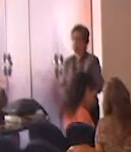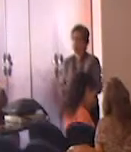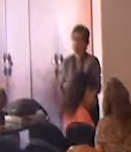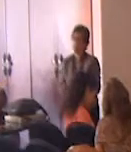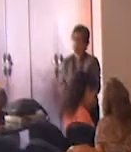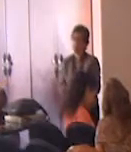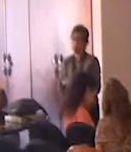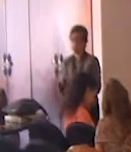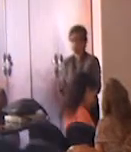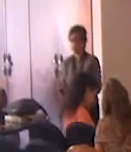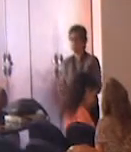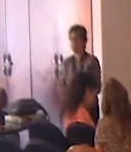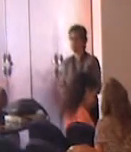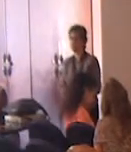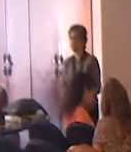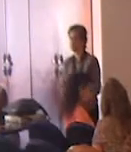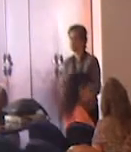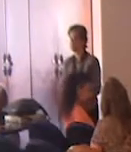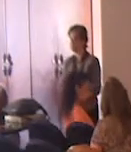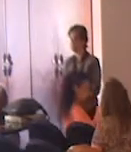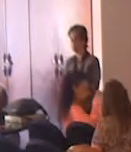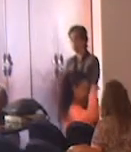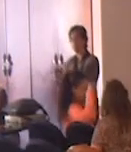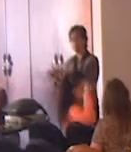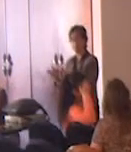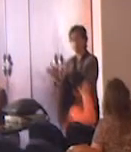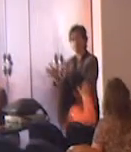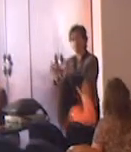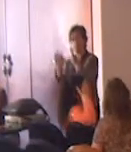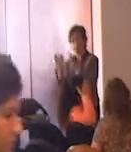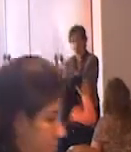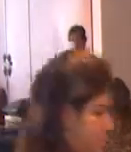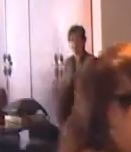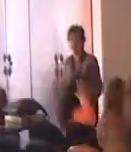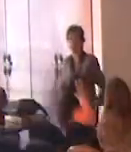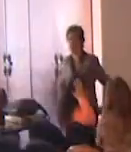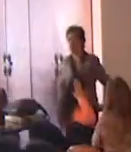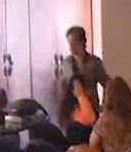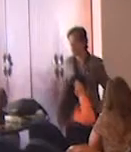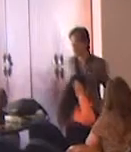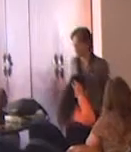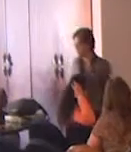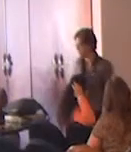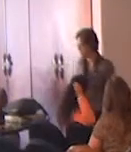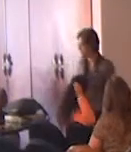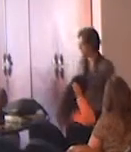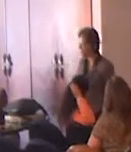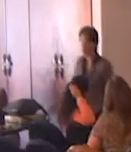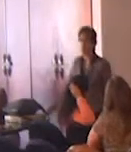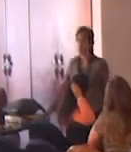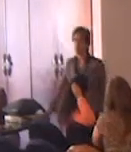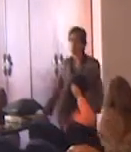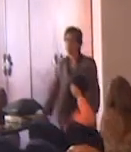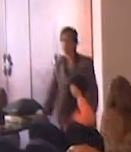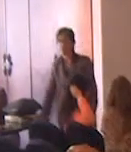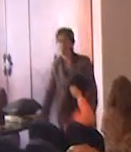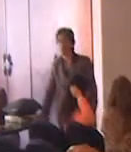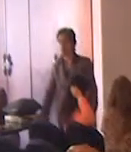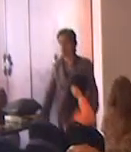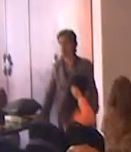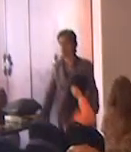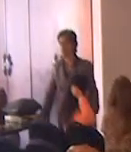tecnologías de apoyo para la atención de personas con discapacidad, pero ahora es un plan de comunicación, aprendizaje